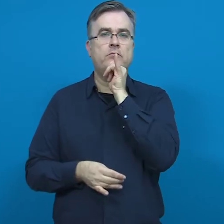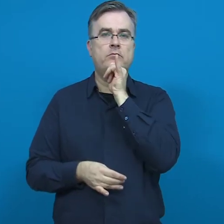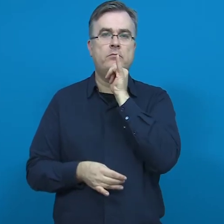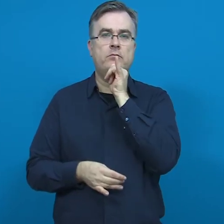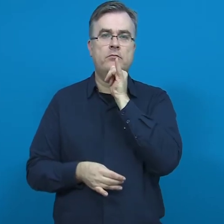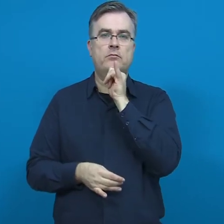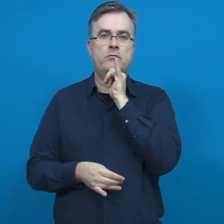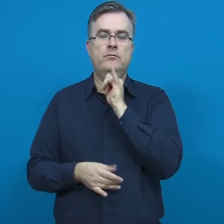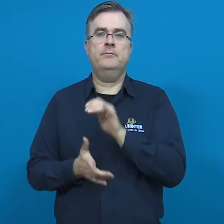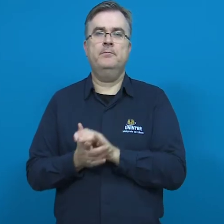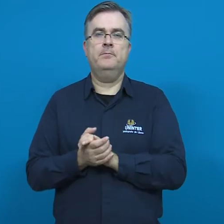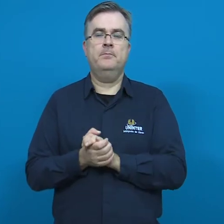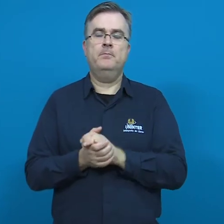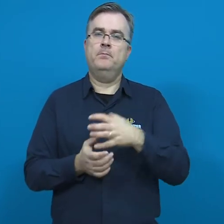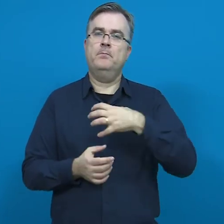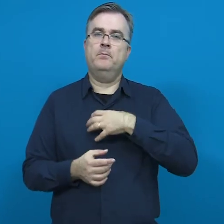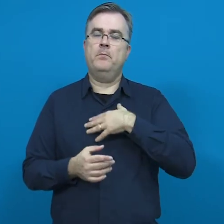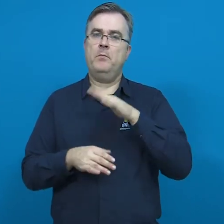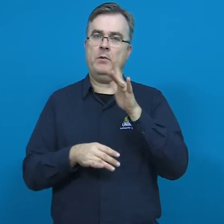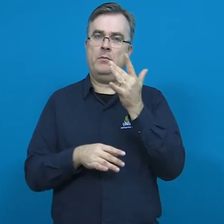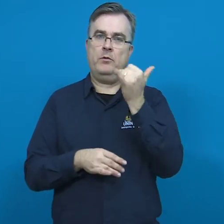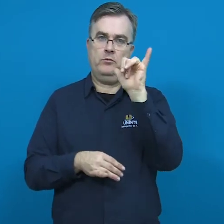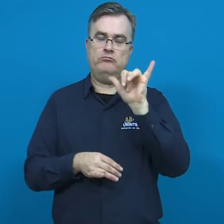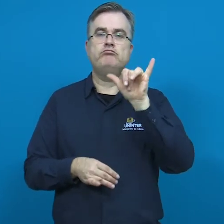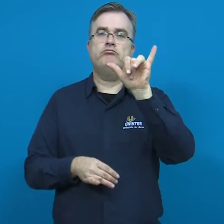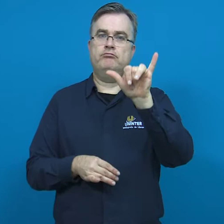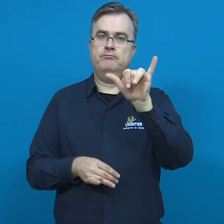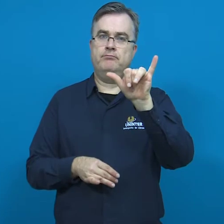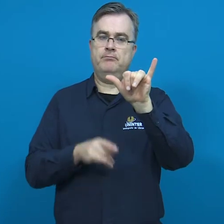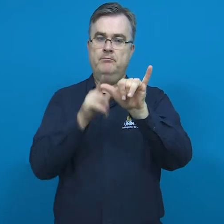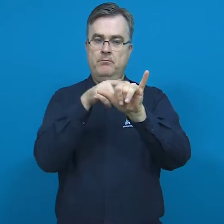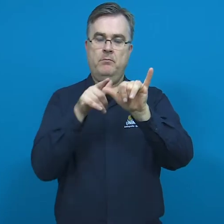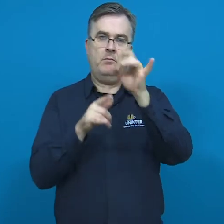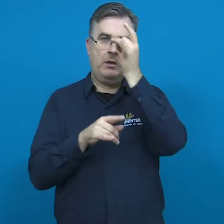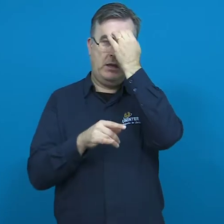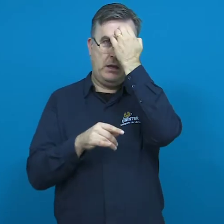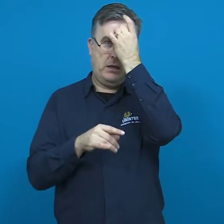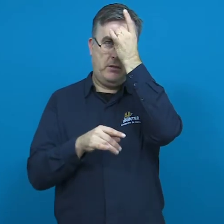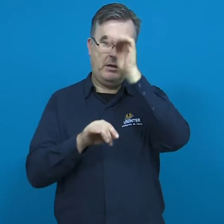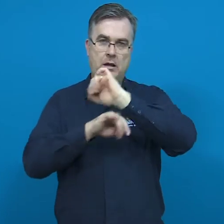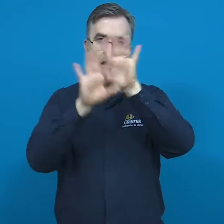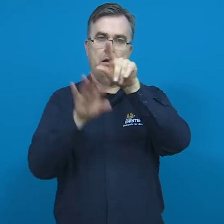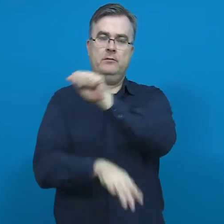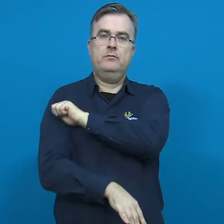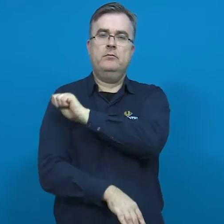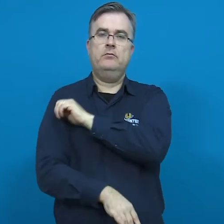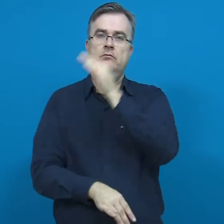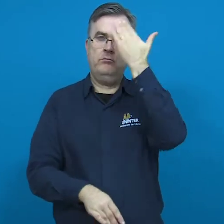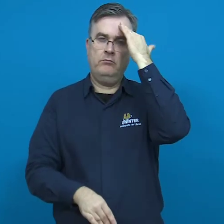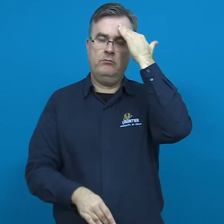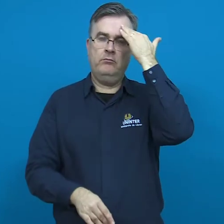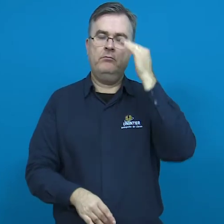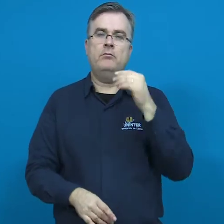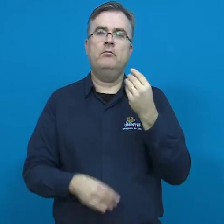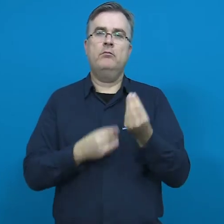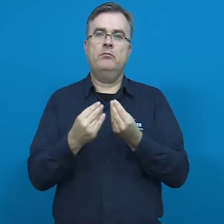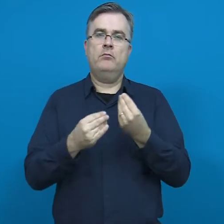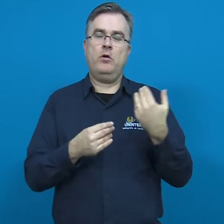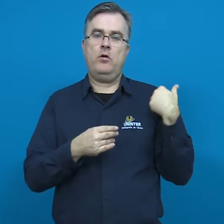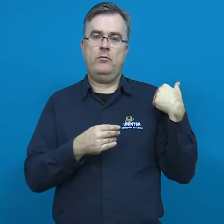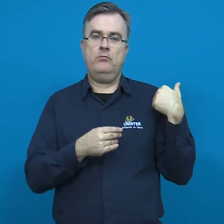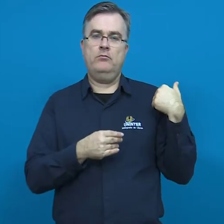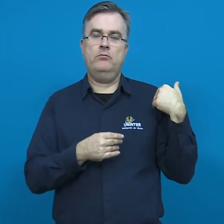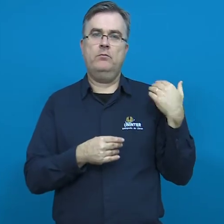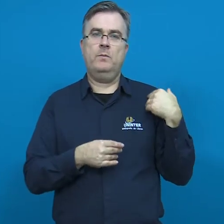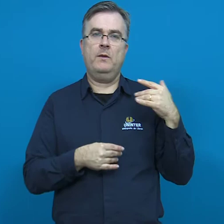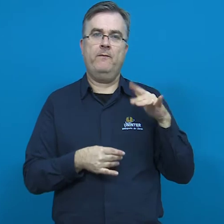mesmo exemplo do formato da mão do hang loose, né, para ficar mais claro para os alunos entenderem. Então, sai